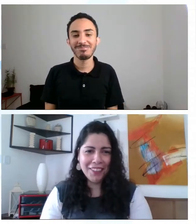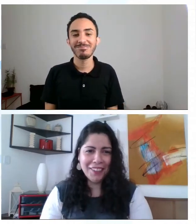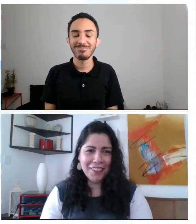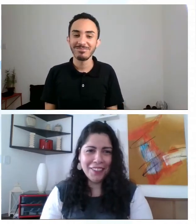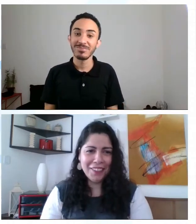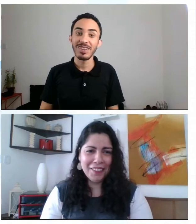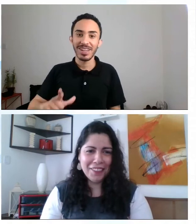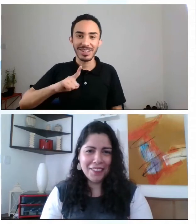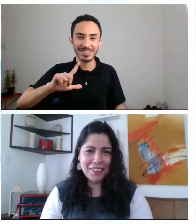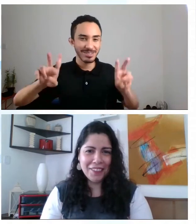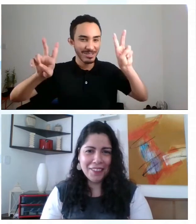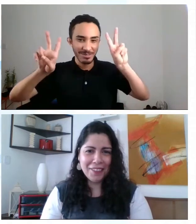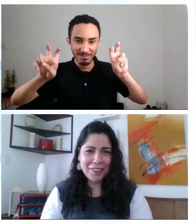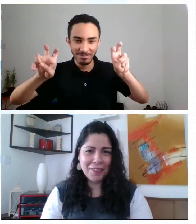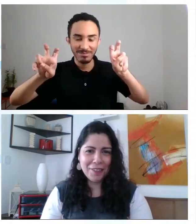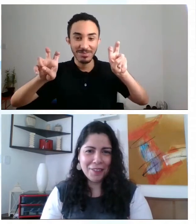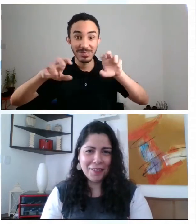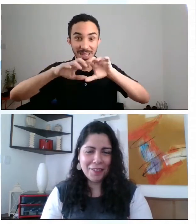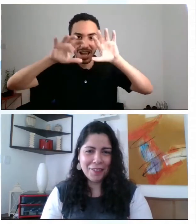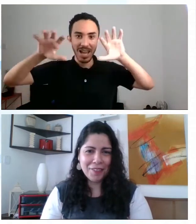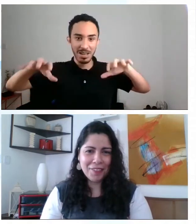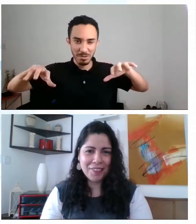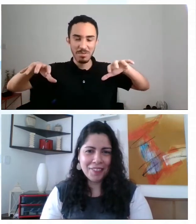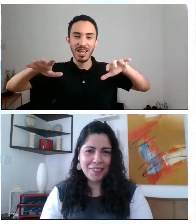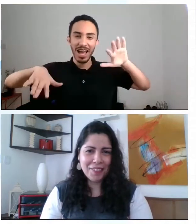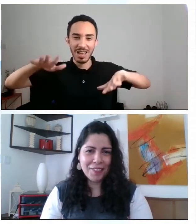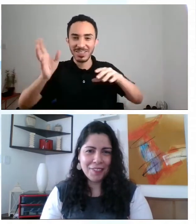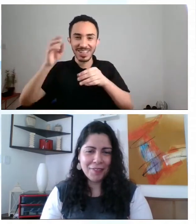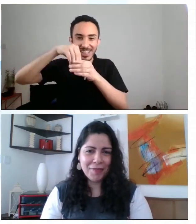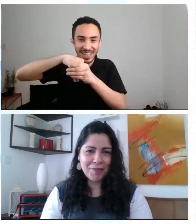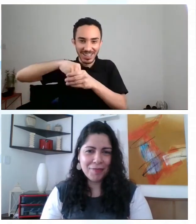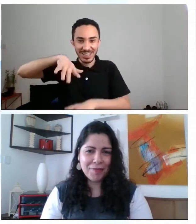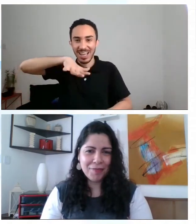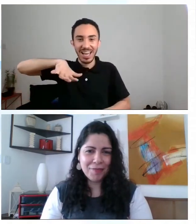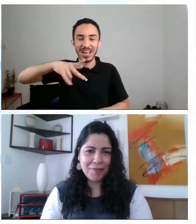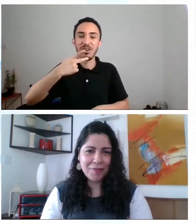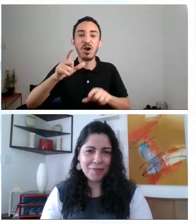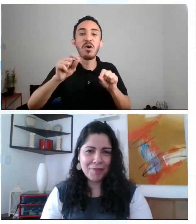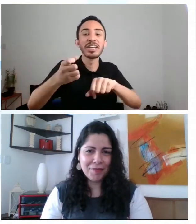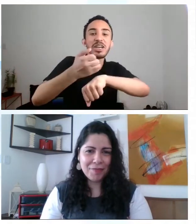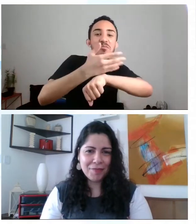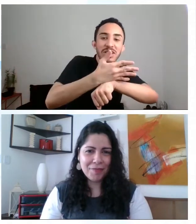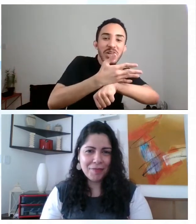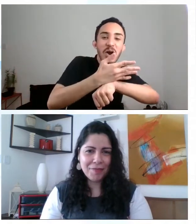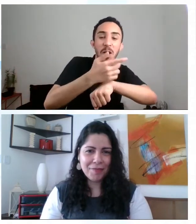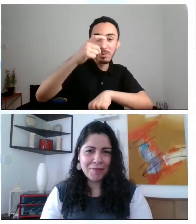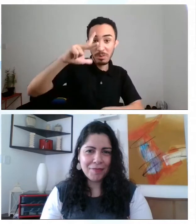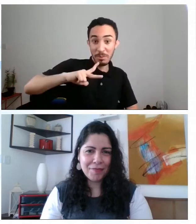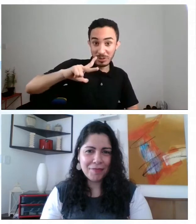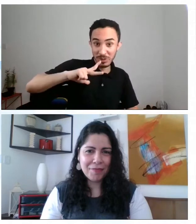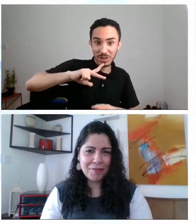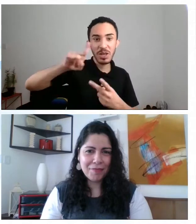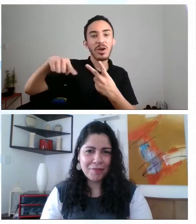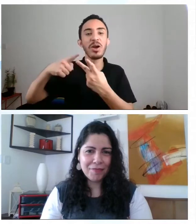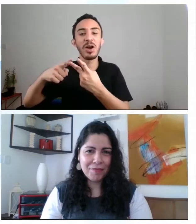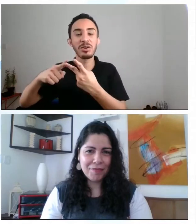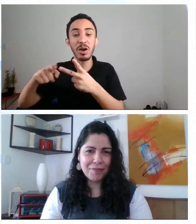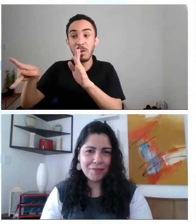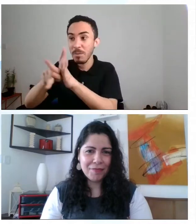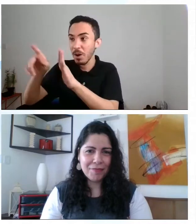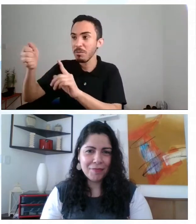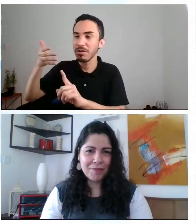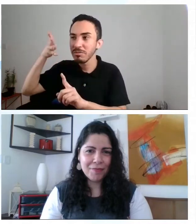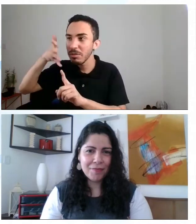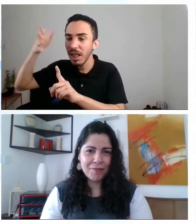Existe uma questão, né, de separação, talvez, interna nossa, de que o que é emoção nossa, pessoal, e o que é emoção que vem do